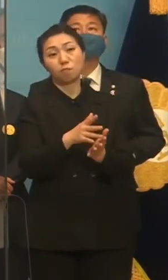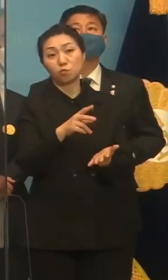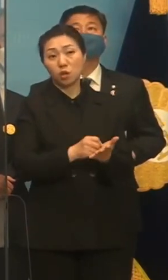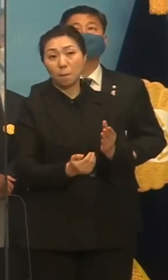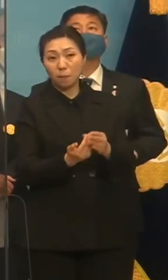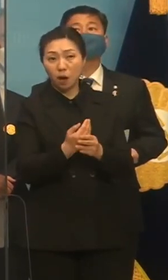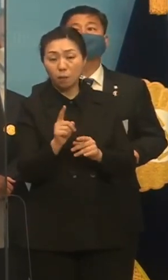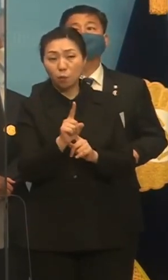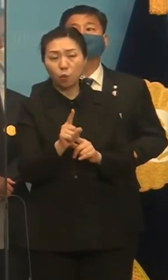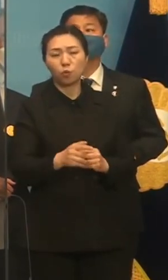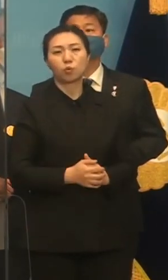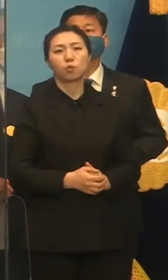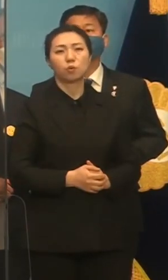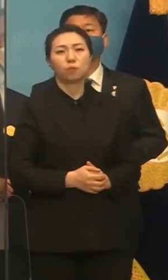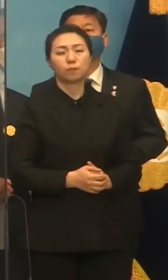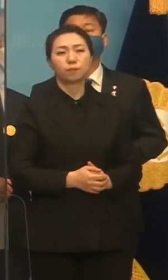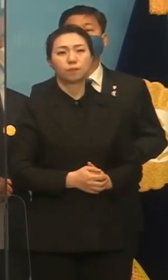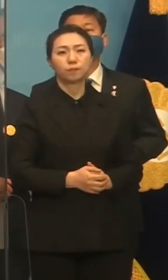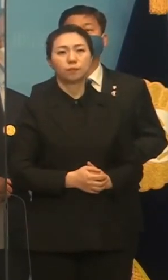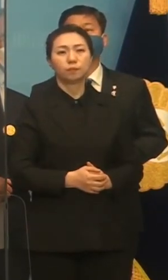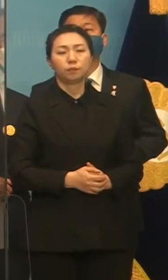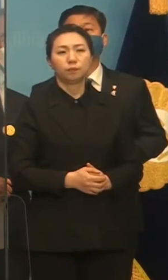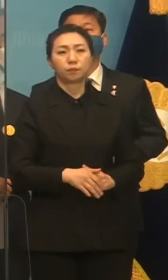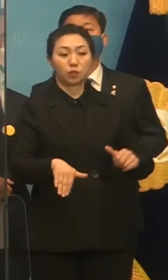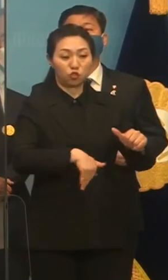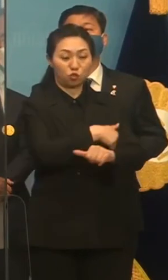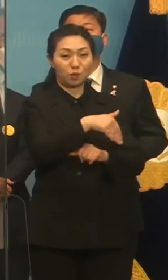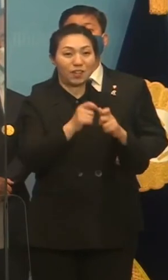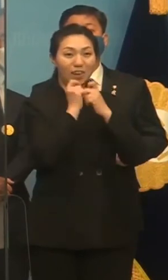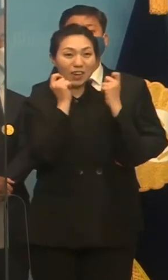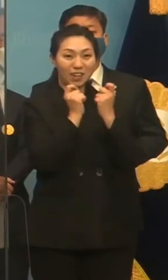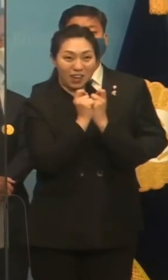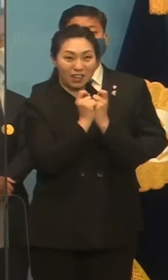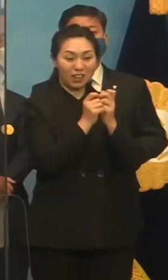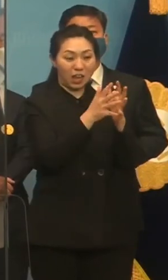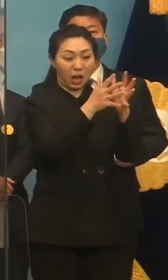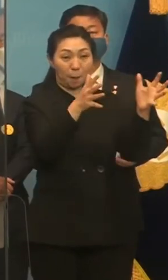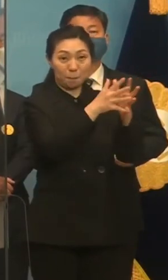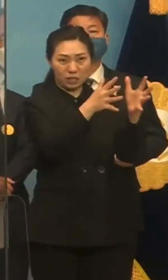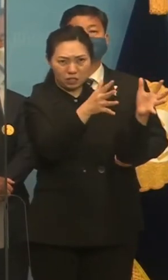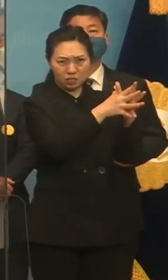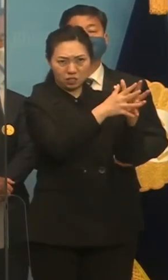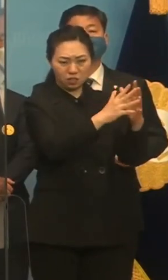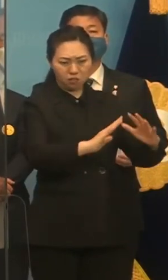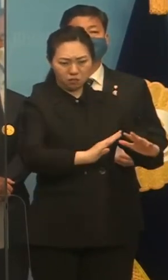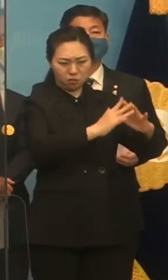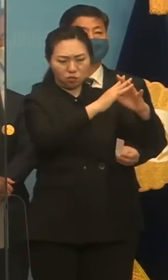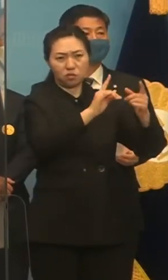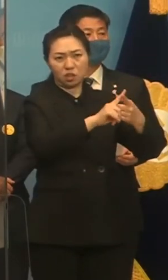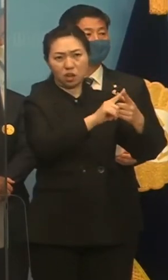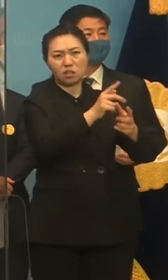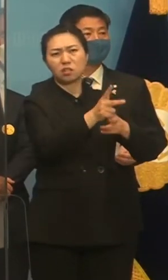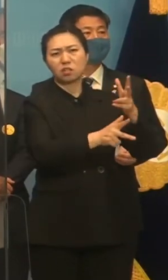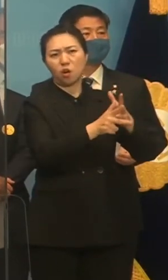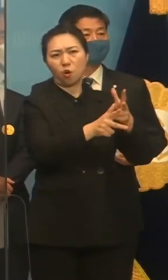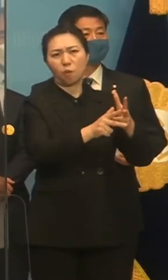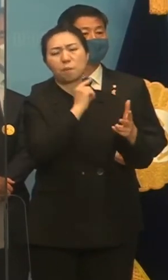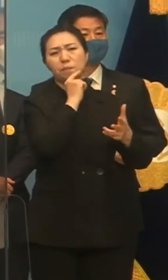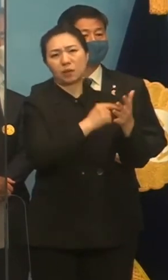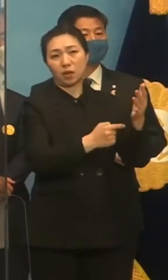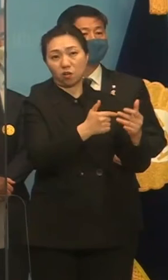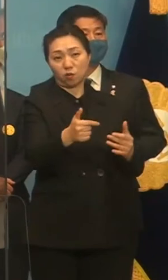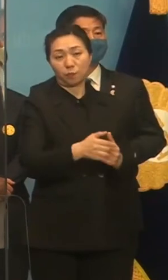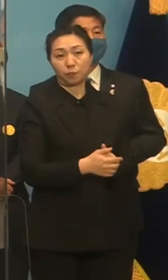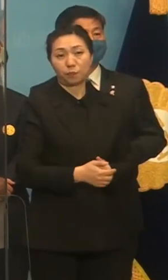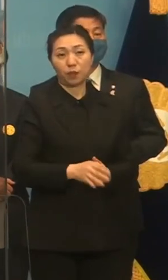인간 어 투쟁 개발을 사업의 사업성에 영향을 미치게 됩니다 동절기